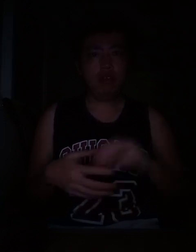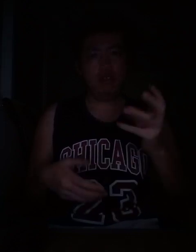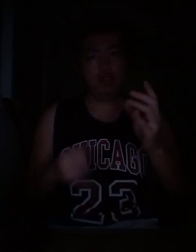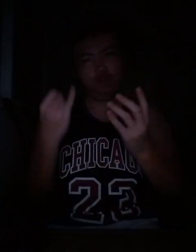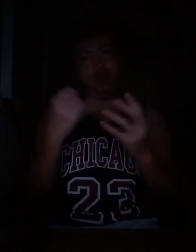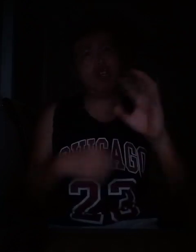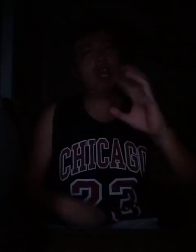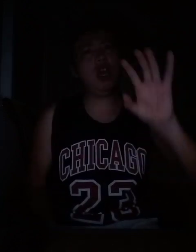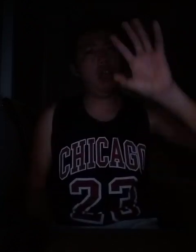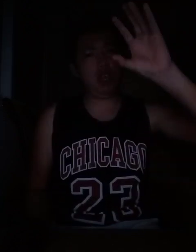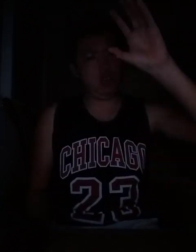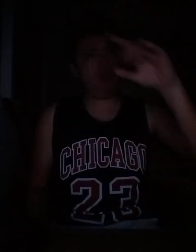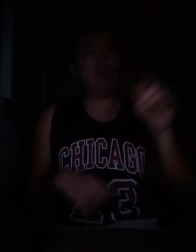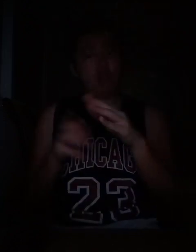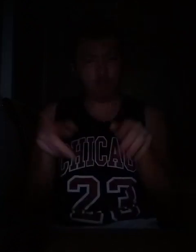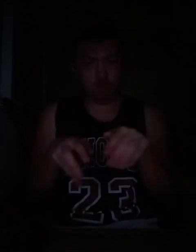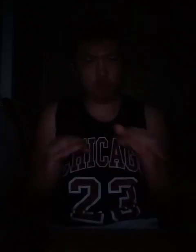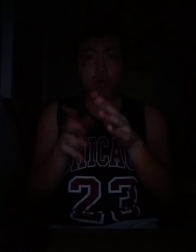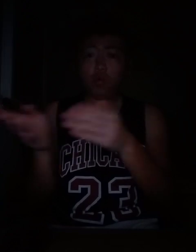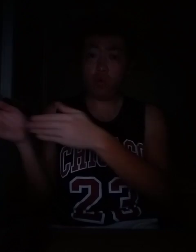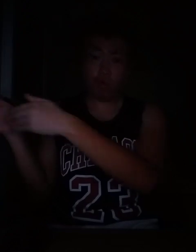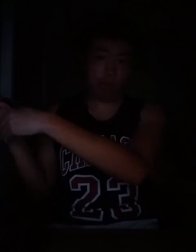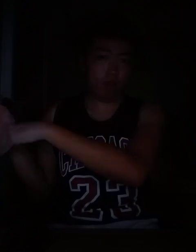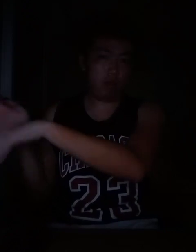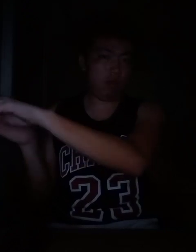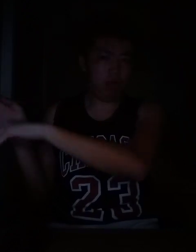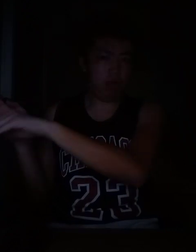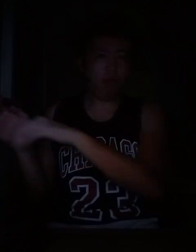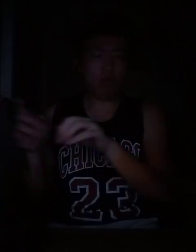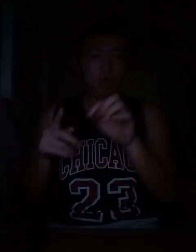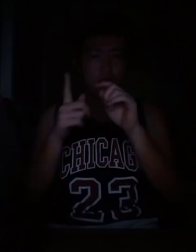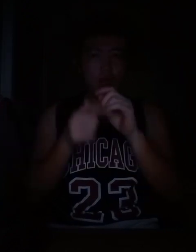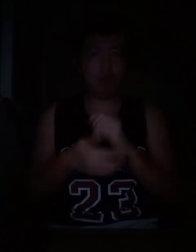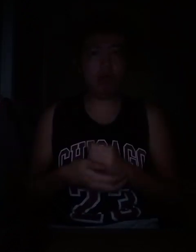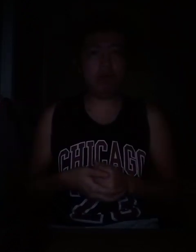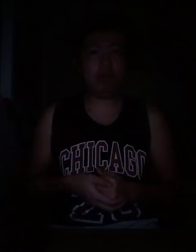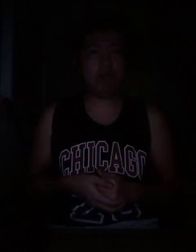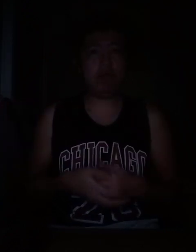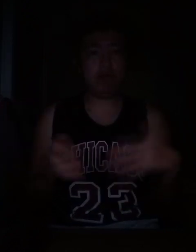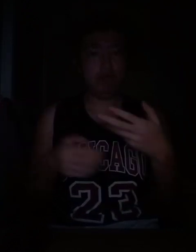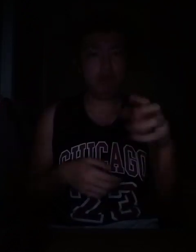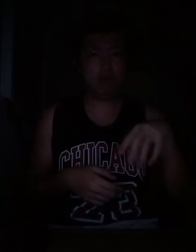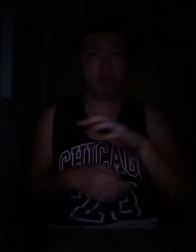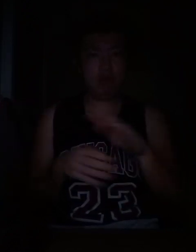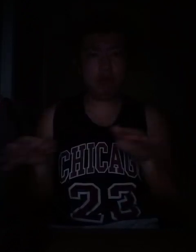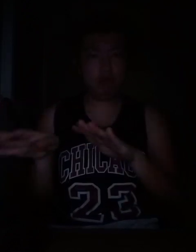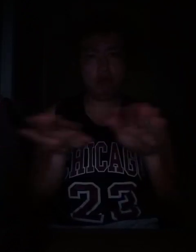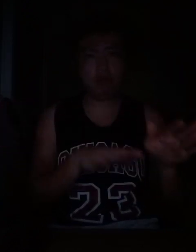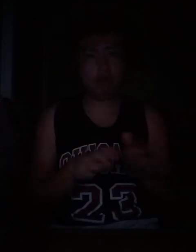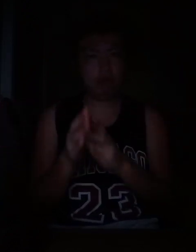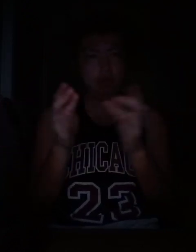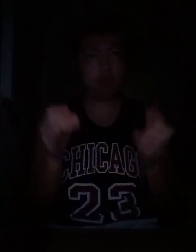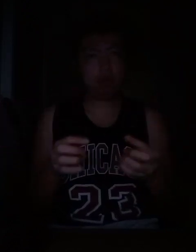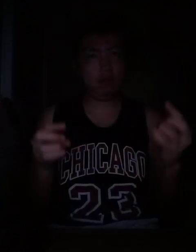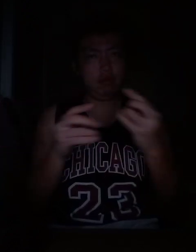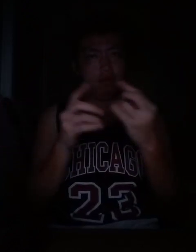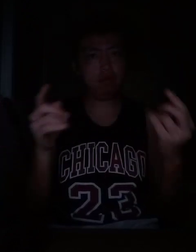제6호 태풍 카눈이 제주도 동쪽 바다로 북상할 예정입니다. 현재 태풍은 강한 세력으로 일본 가고시마 남쪽